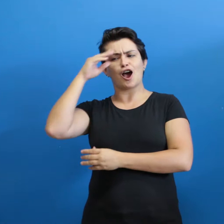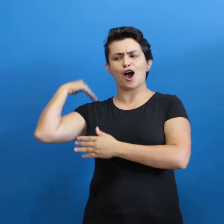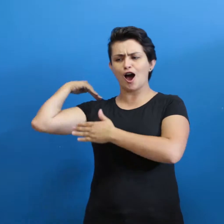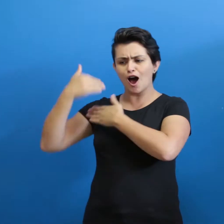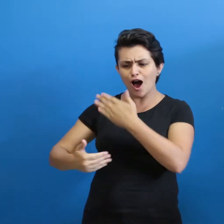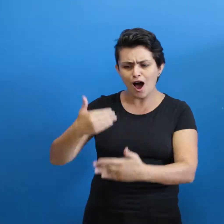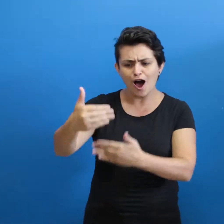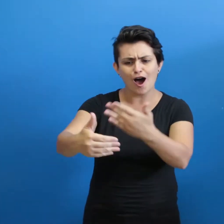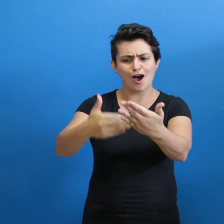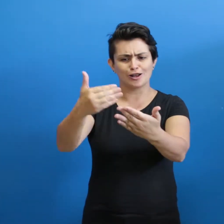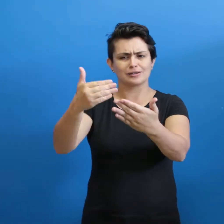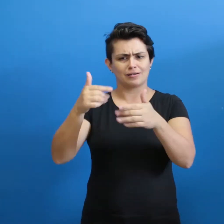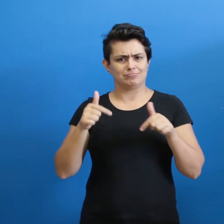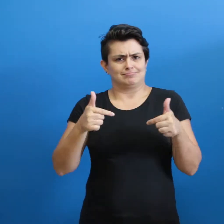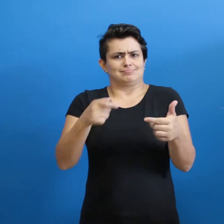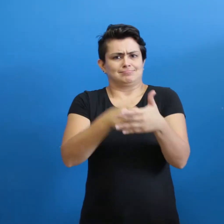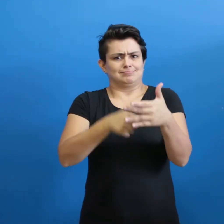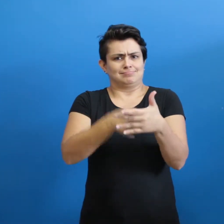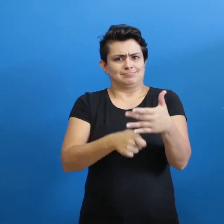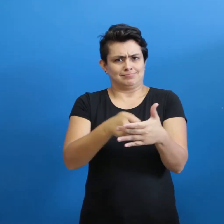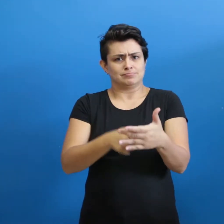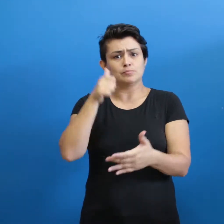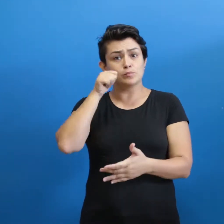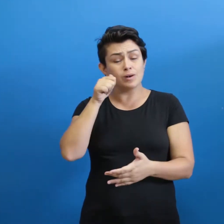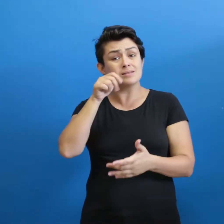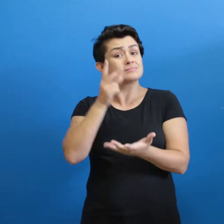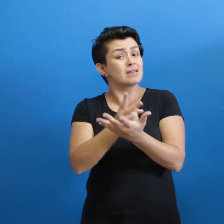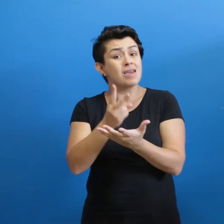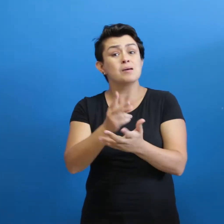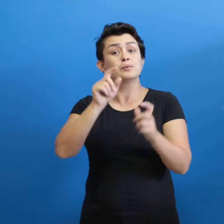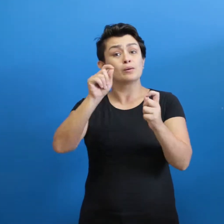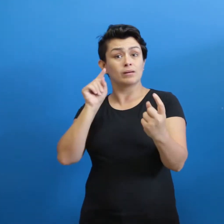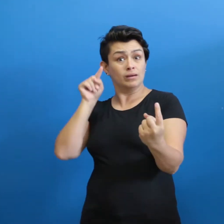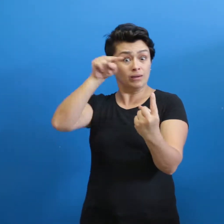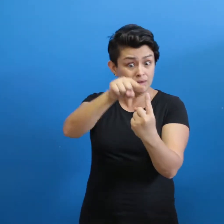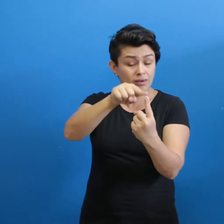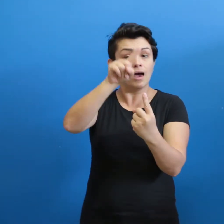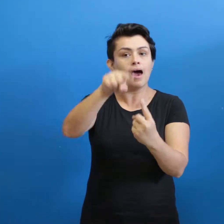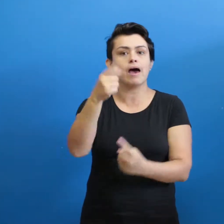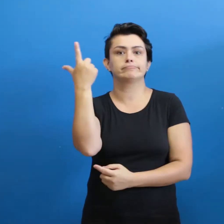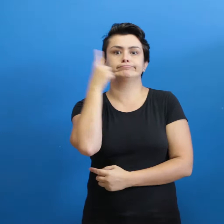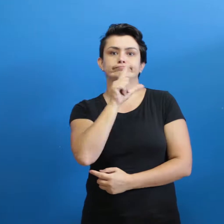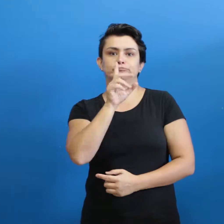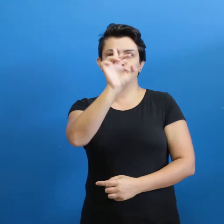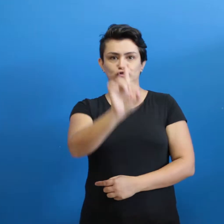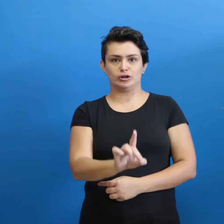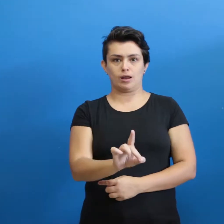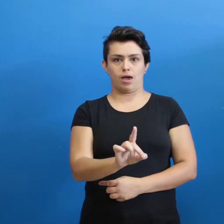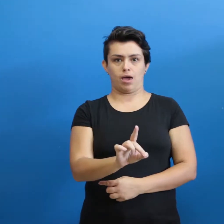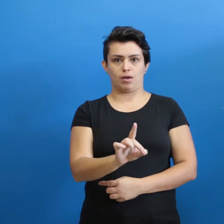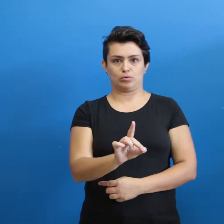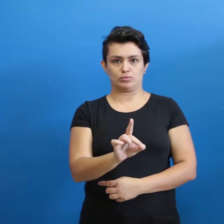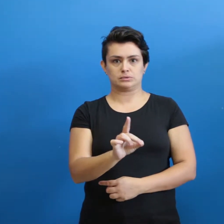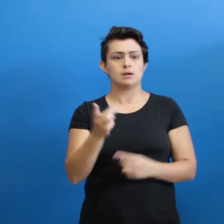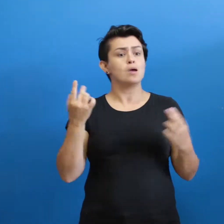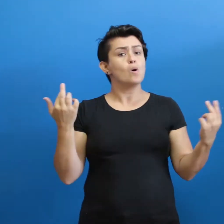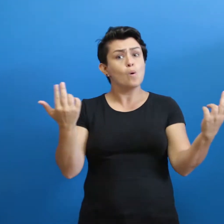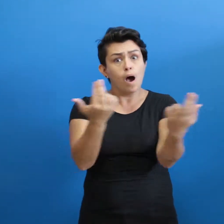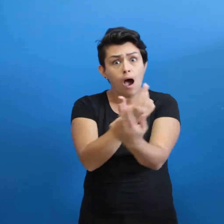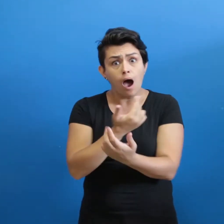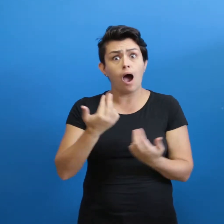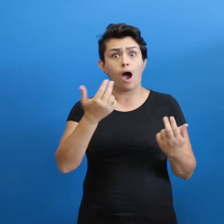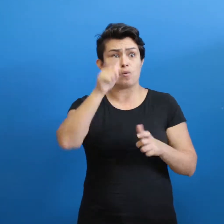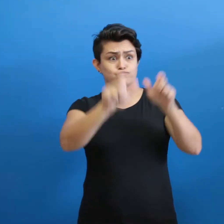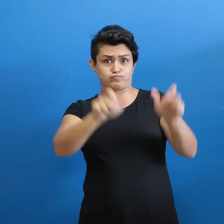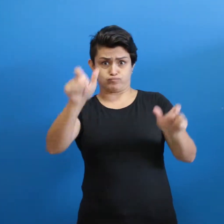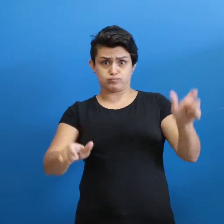luta histórica, né, que elas estabelecem? É lutar por direitos, né, nos tornarmos sujeitos de direitos. E o que a gente vê historicamente é